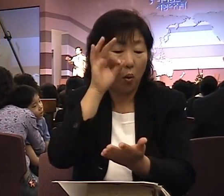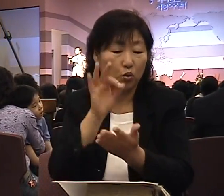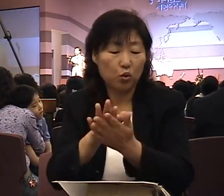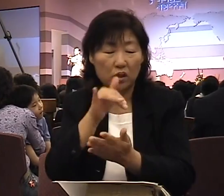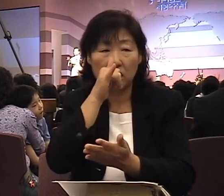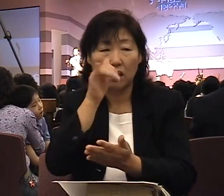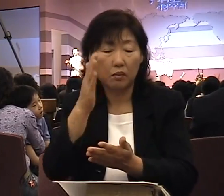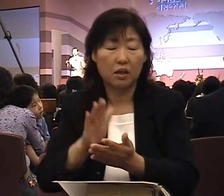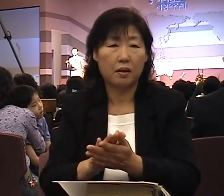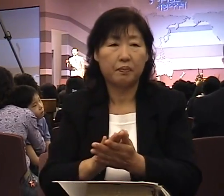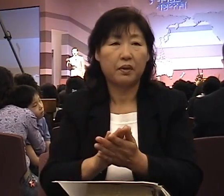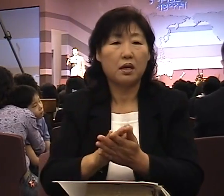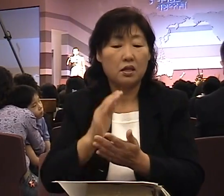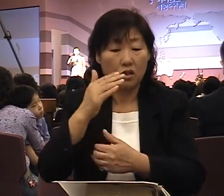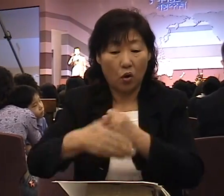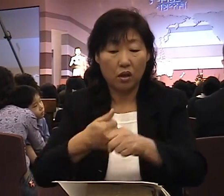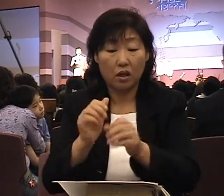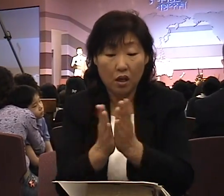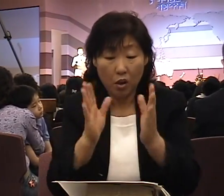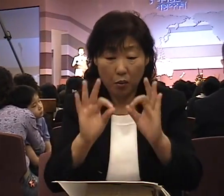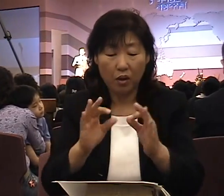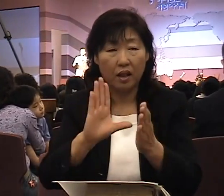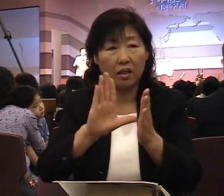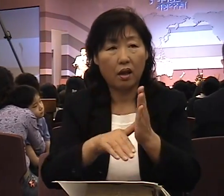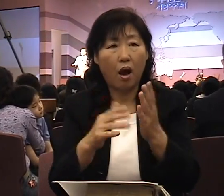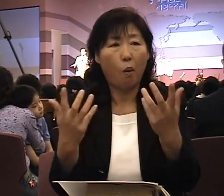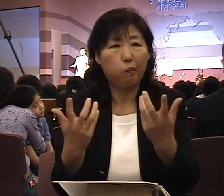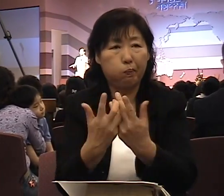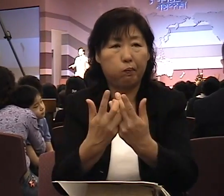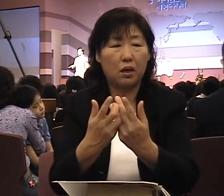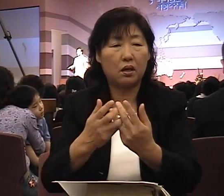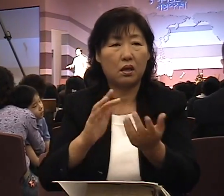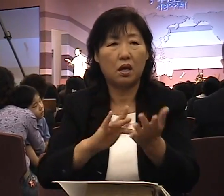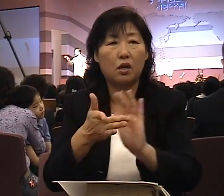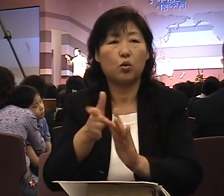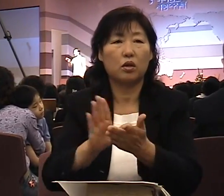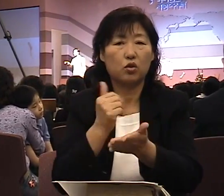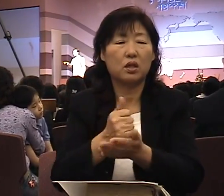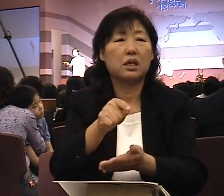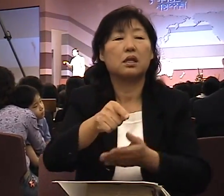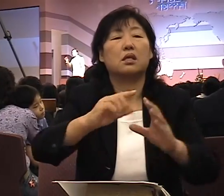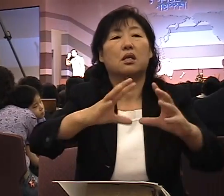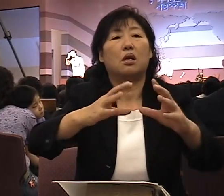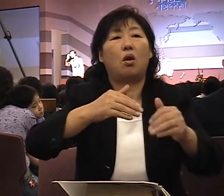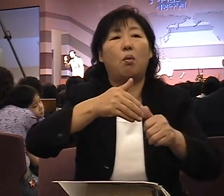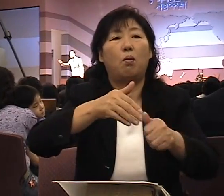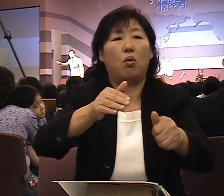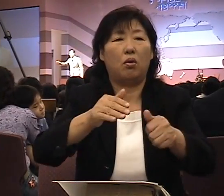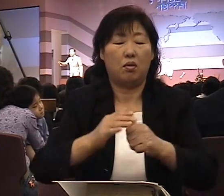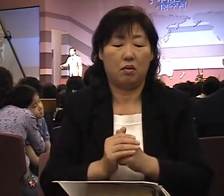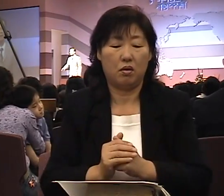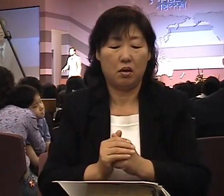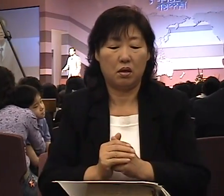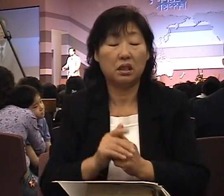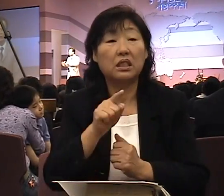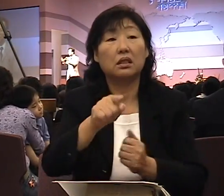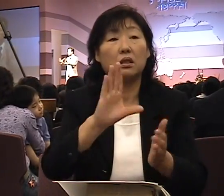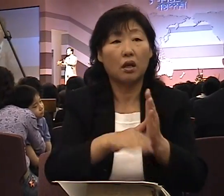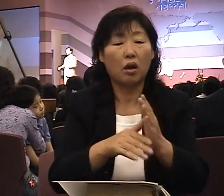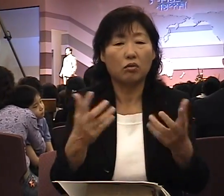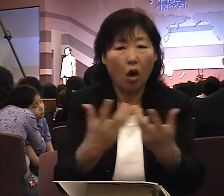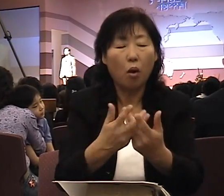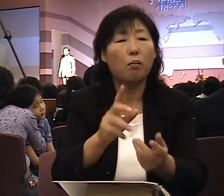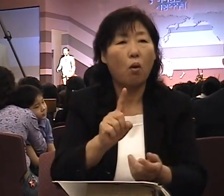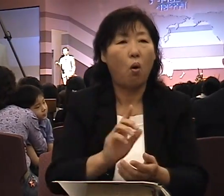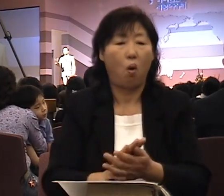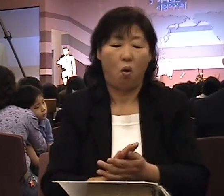성경에 보니까 때가 참에 하나님께서 예수 그리스도를 이 세상에 보내셨다고 하는데 그 때가 참다는 게 무슨 뜻인가? In the